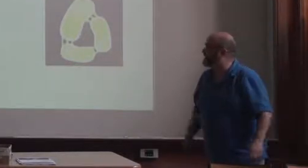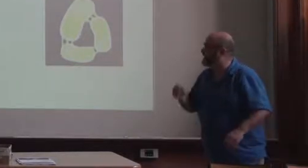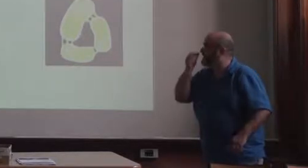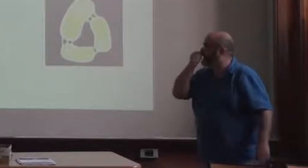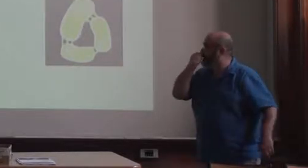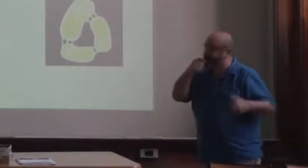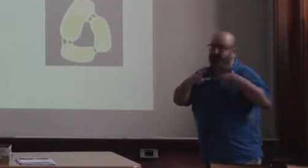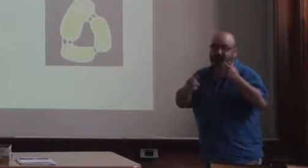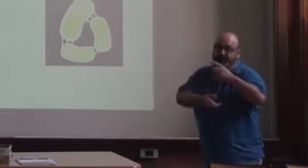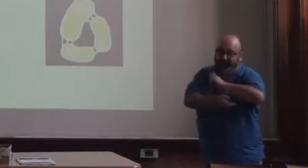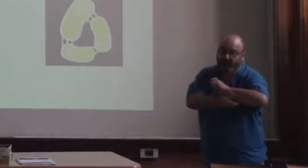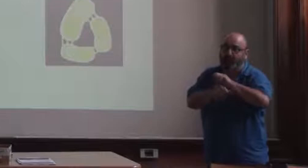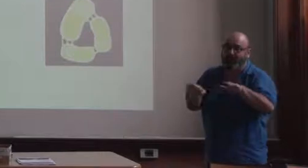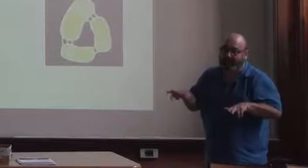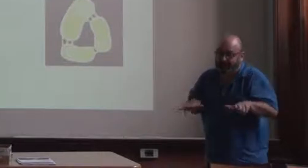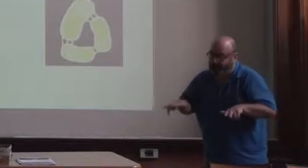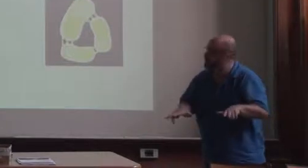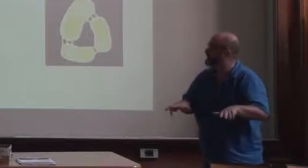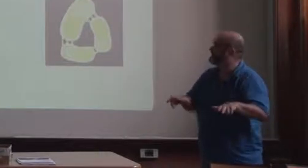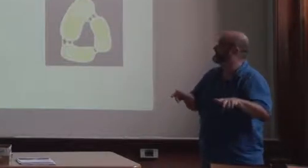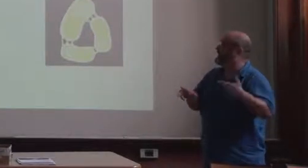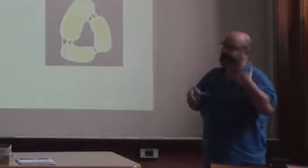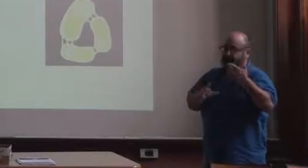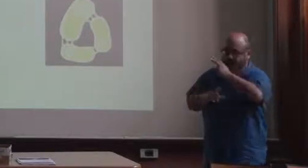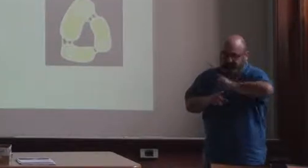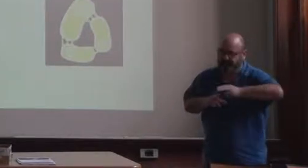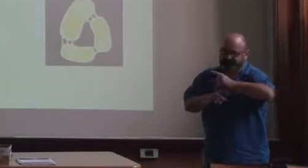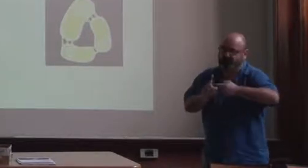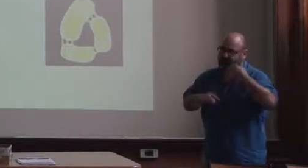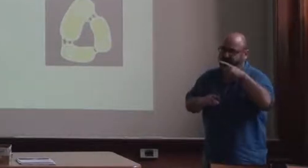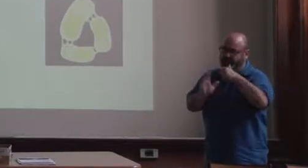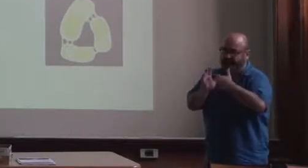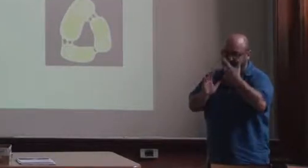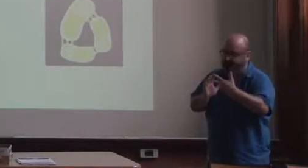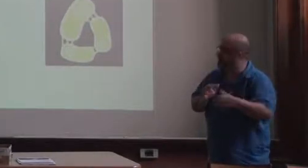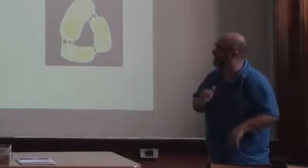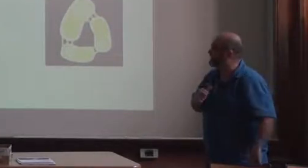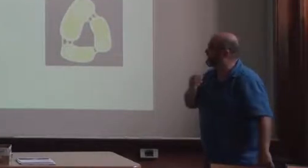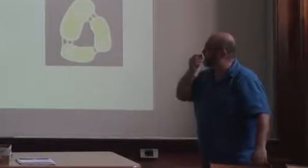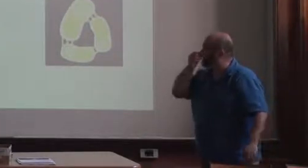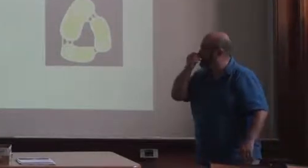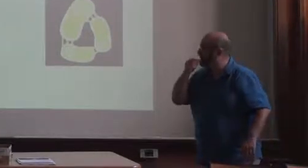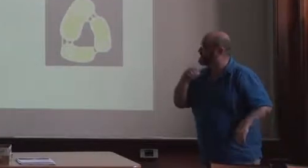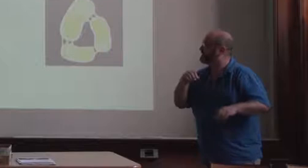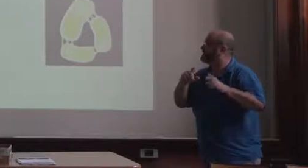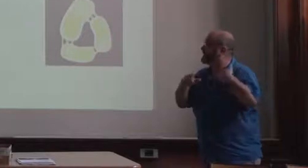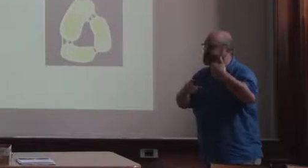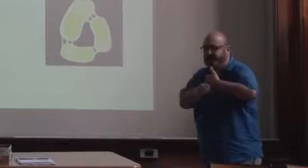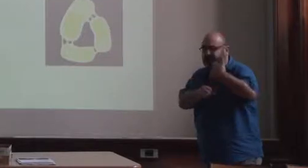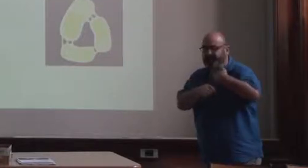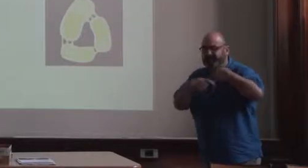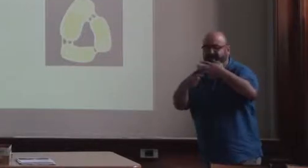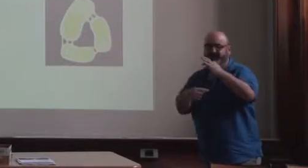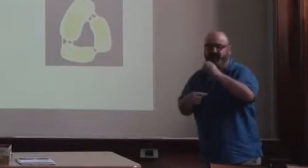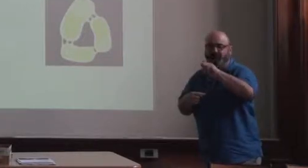Je joue avec Python et Linux et je suis toujours revenu vers eux depuis 2003. Je vais aussi au FOSDEM chaque année depuis